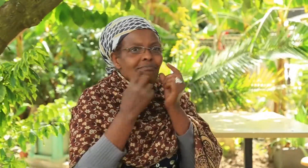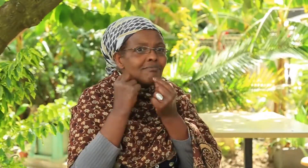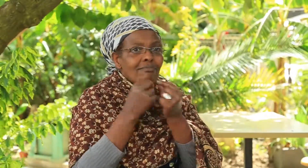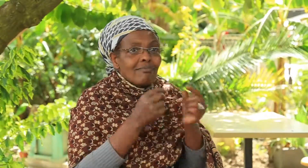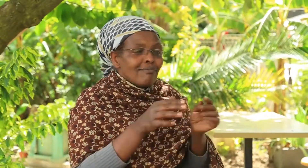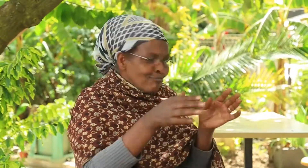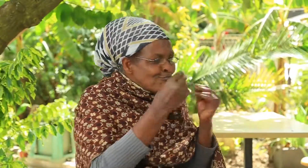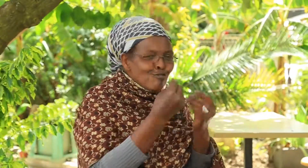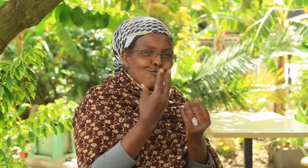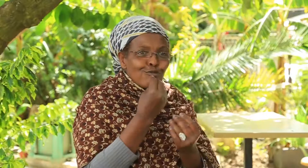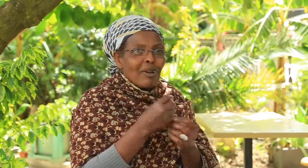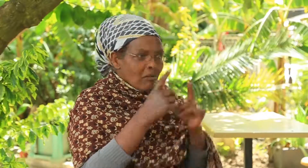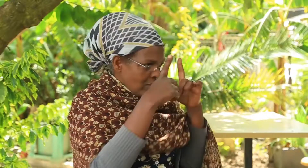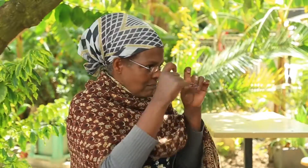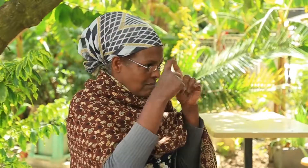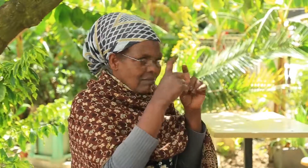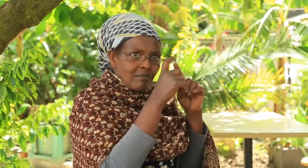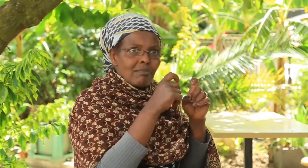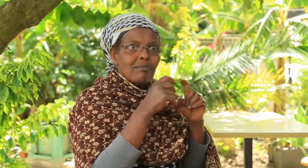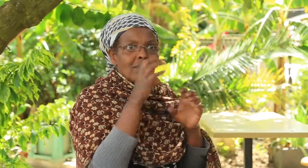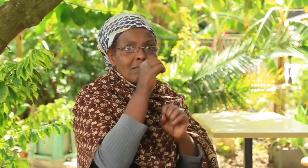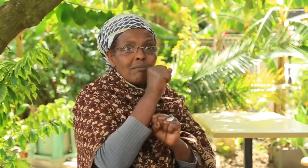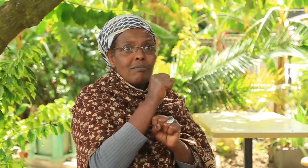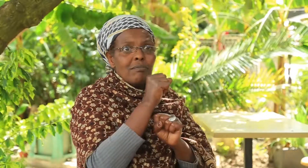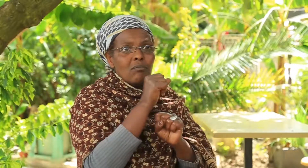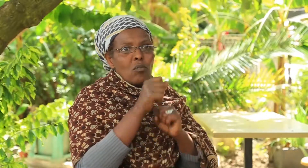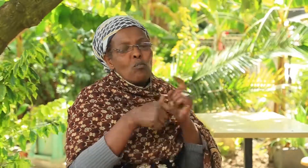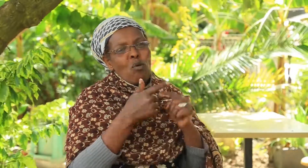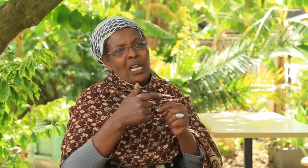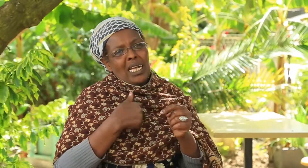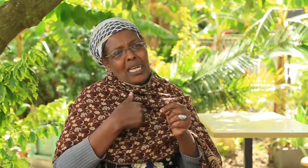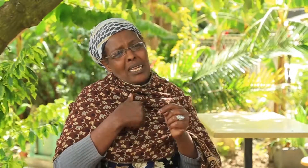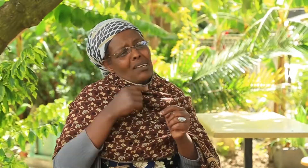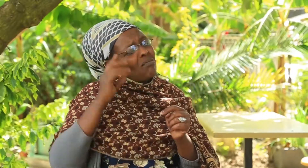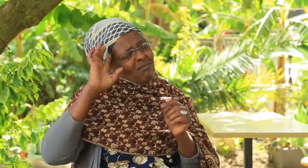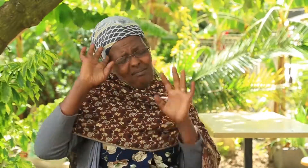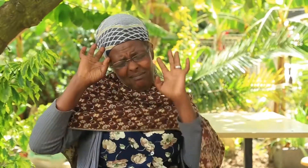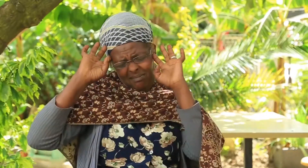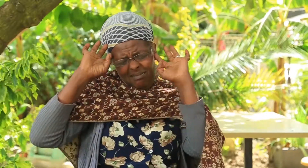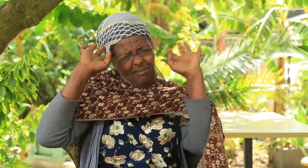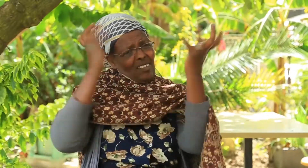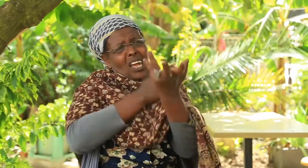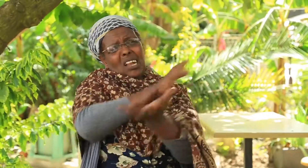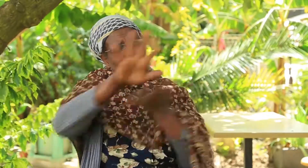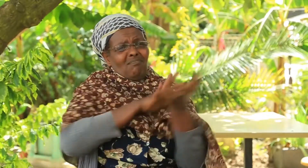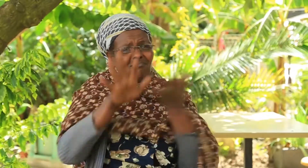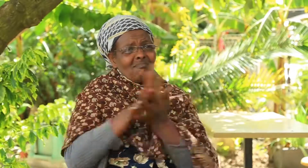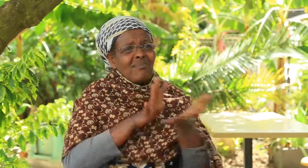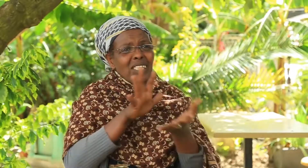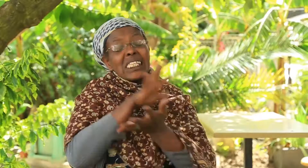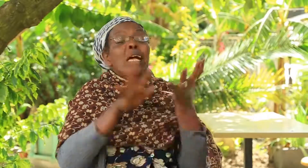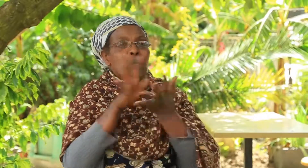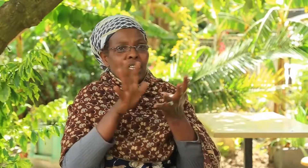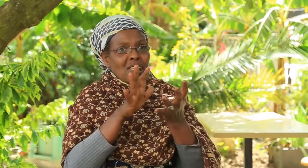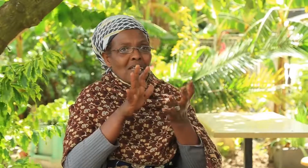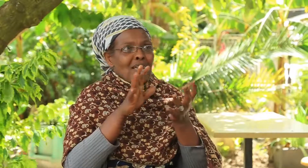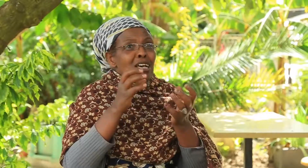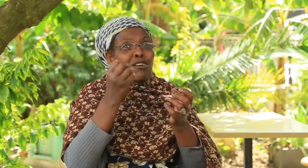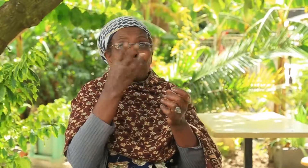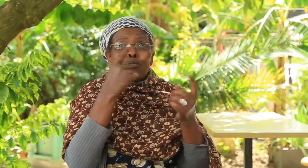I asked my ብዙ mother ፎቶዎችንም አነሷቸው። what was going እኔ on. ግን በጣም ተበሳጭቼ ነበር በዛ She ቀን። told me they want to take the ፈረንጆቹ children.